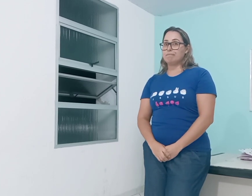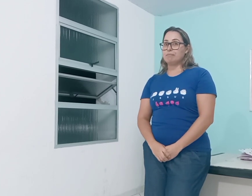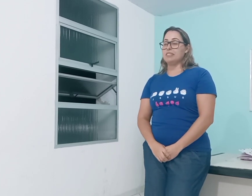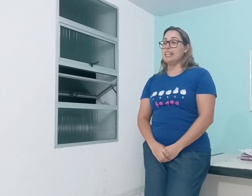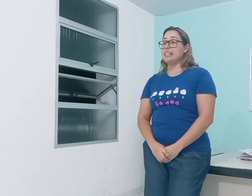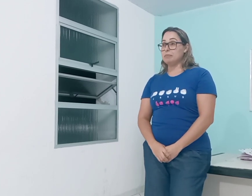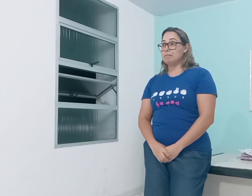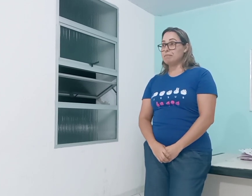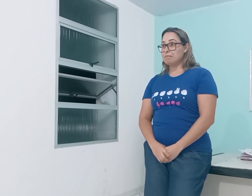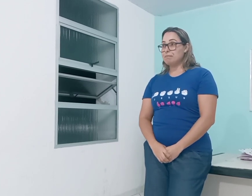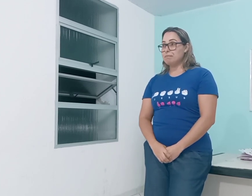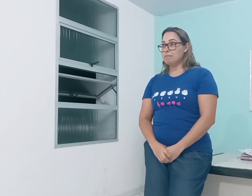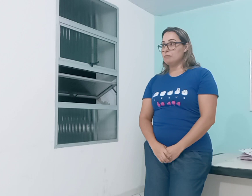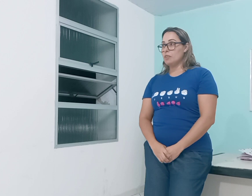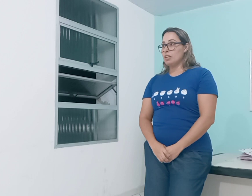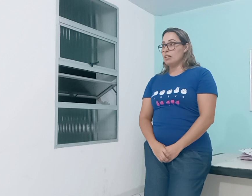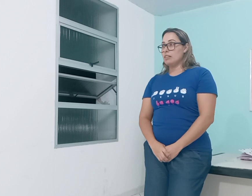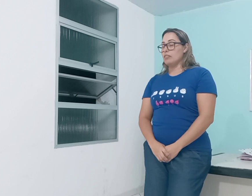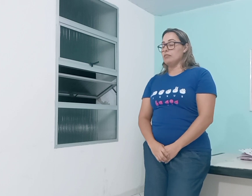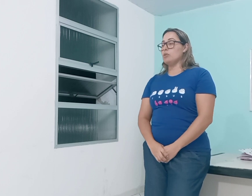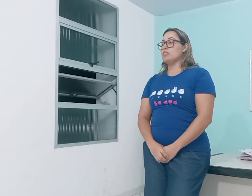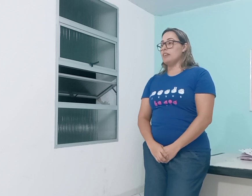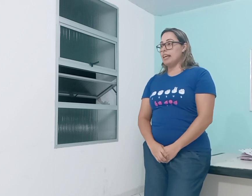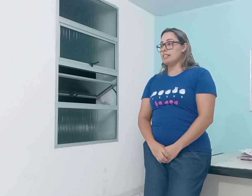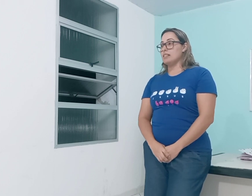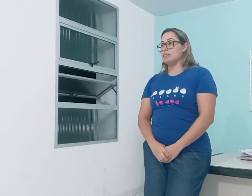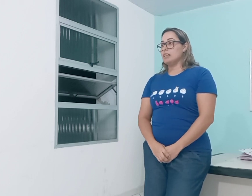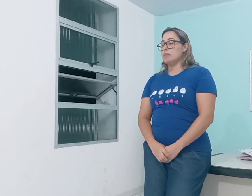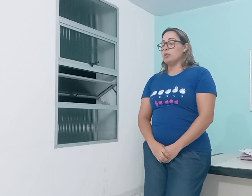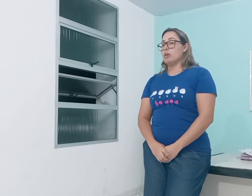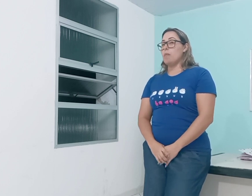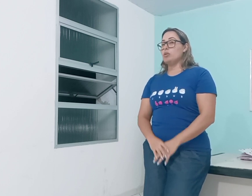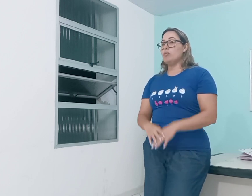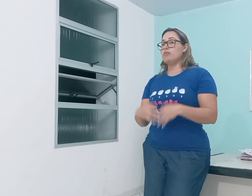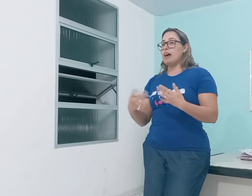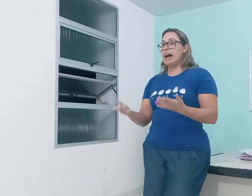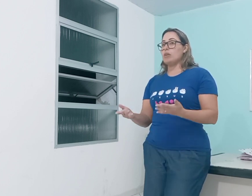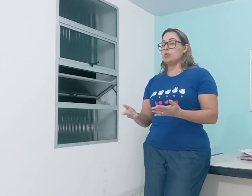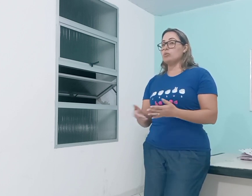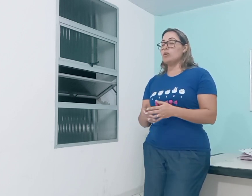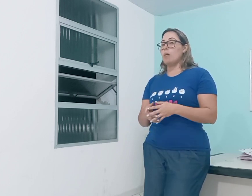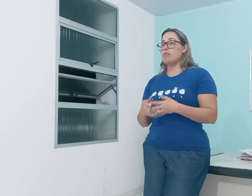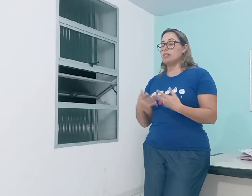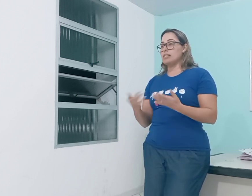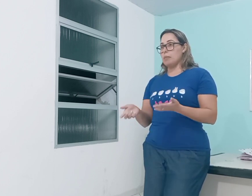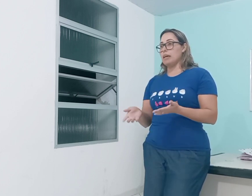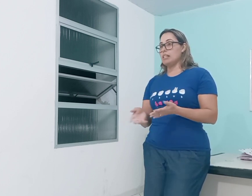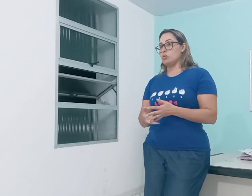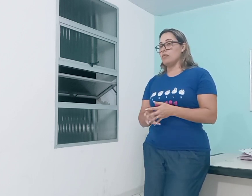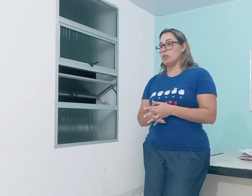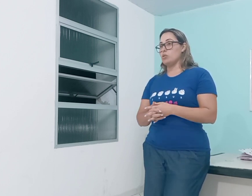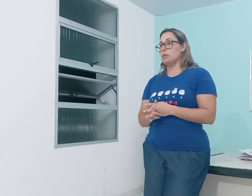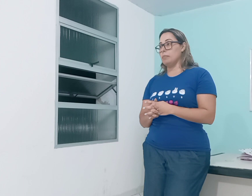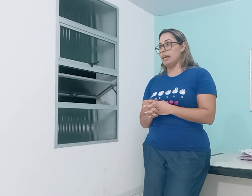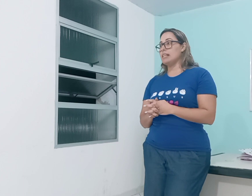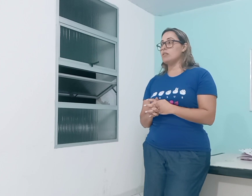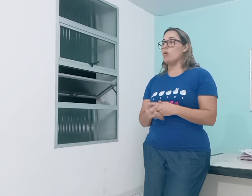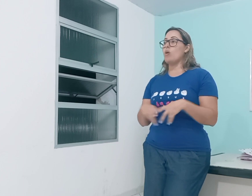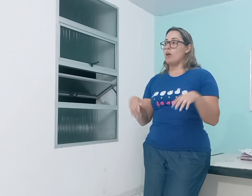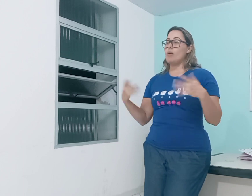e aí? Viu a diferença? Porque como eu não falo, não tem como vocês saberem se estou falando sobre mês ou qual é o